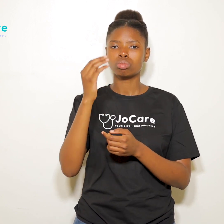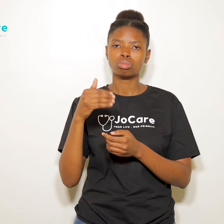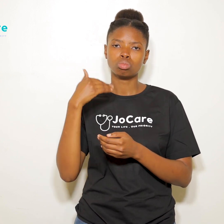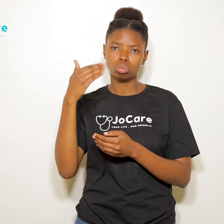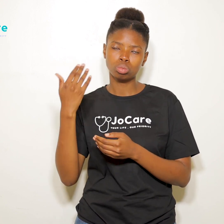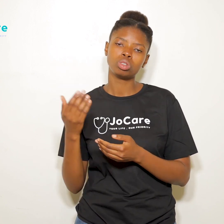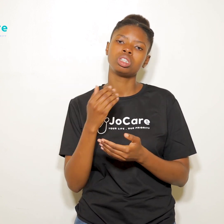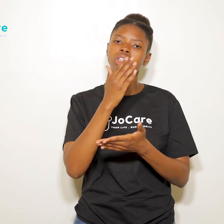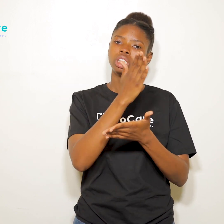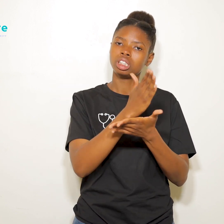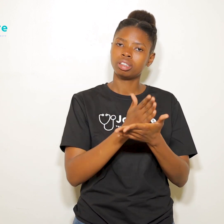n'impinduka zacyo.